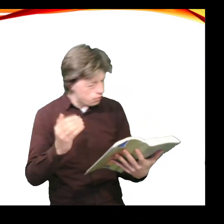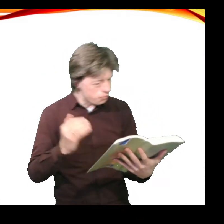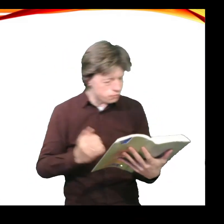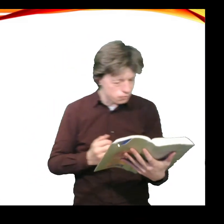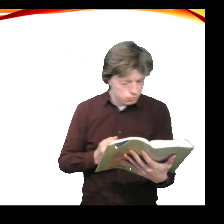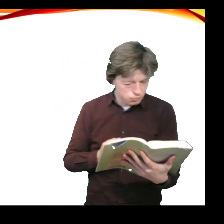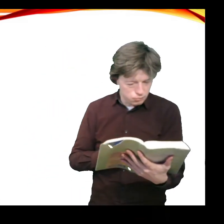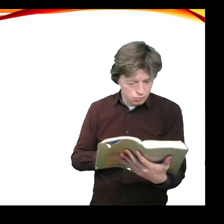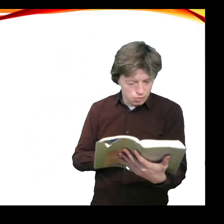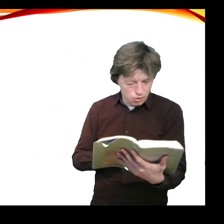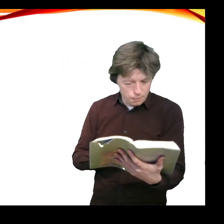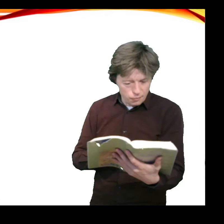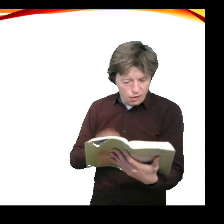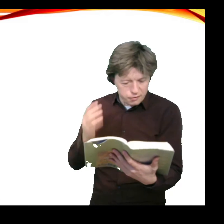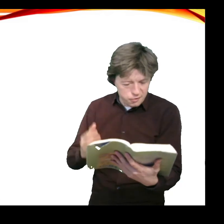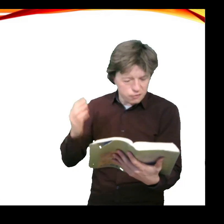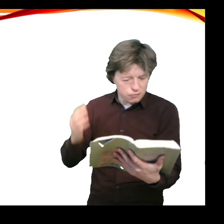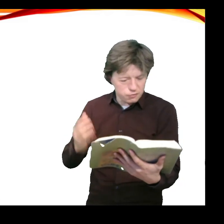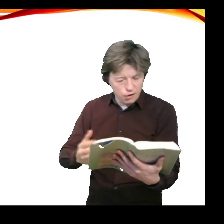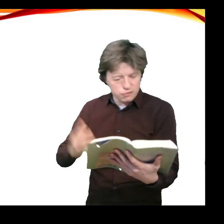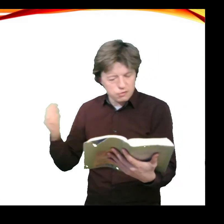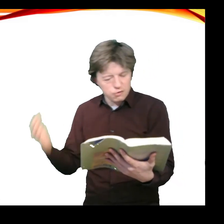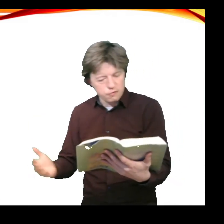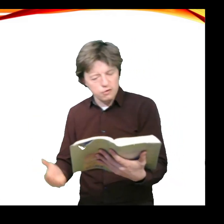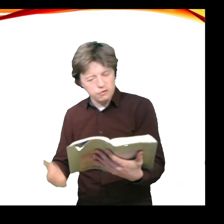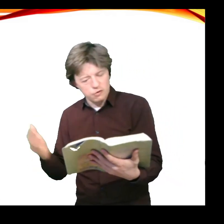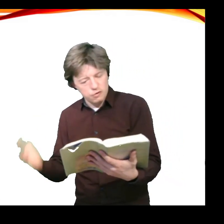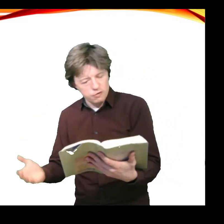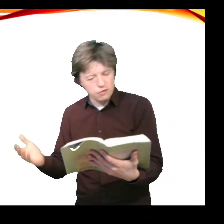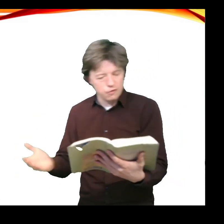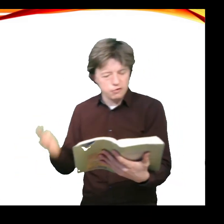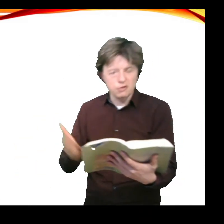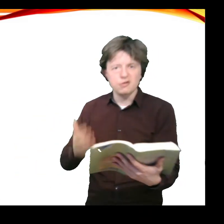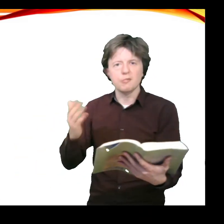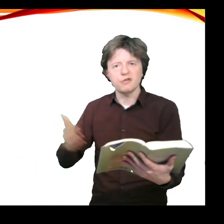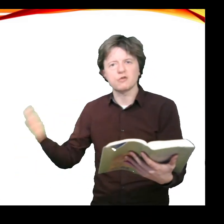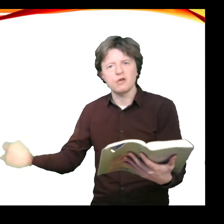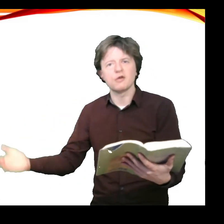mensen. Het licht schijnt in de duisternis, en de duisternis heeft het niet in haar macht gekregen.